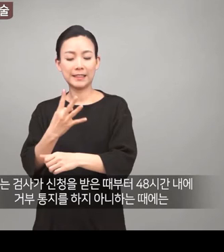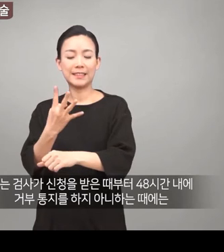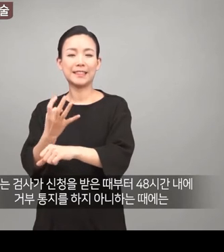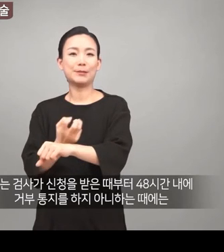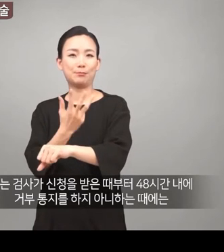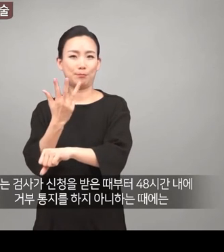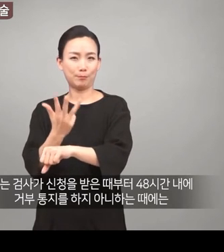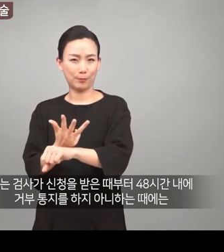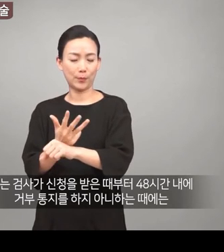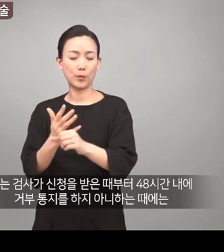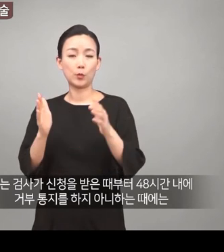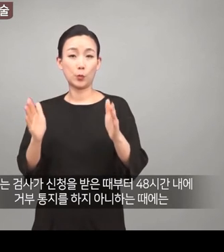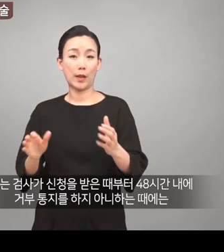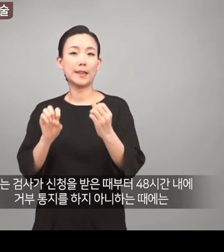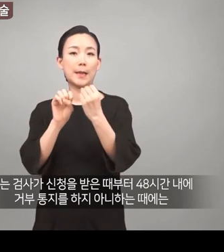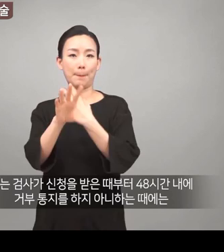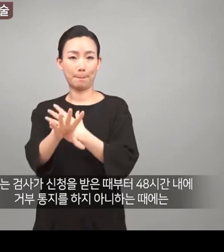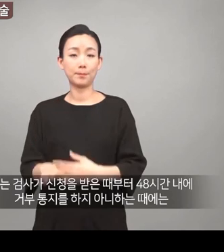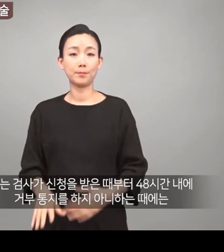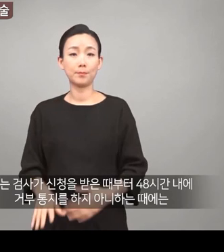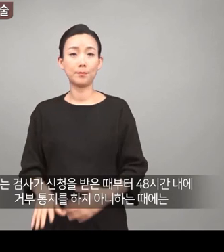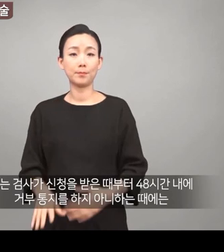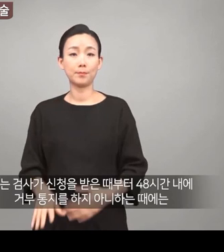요거는 이제